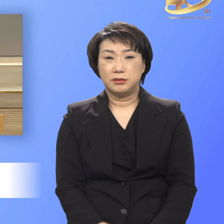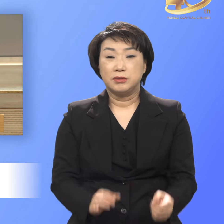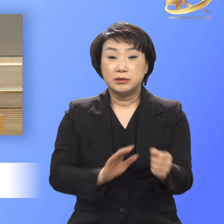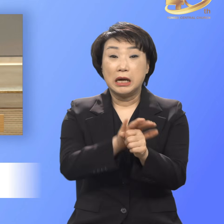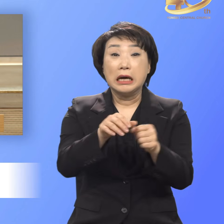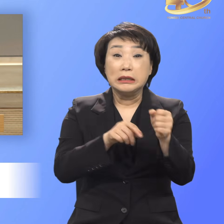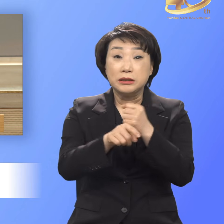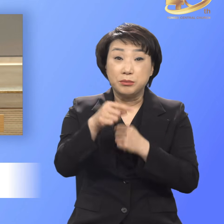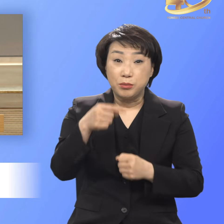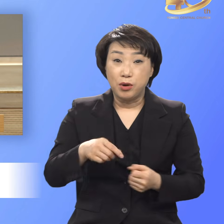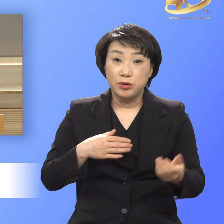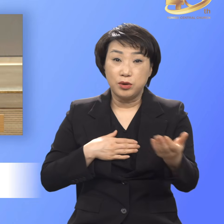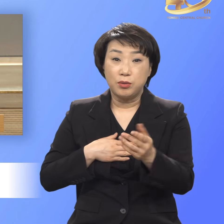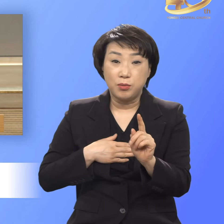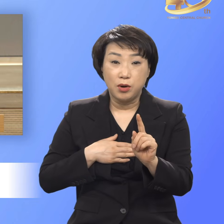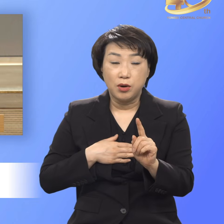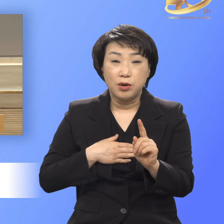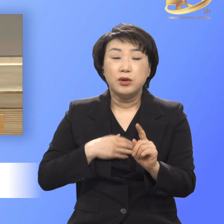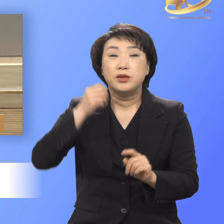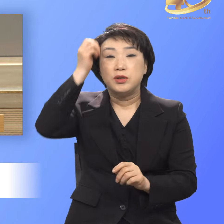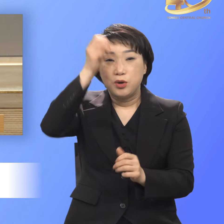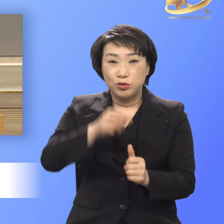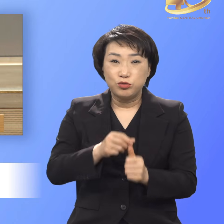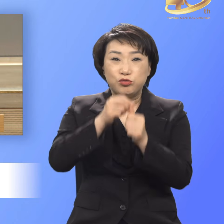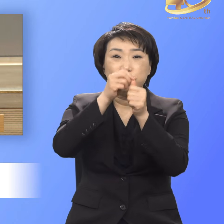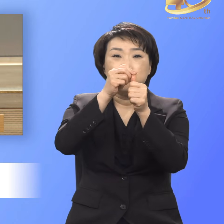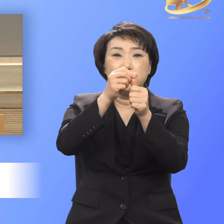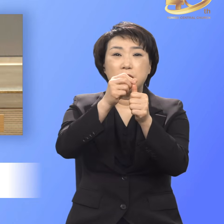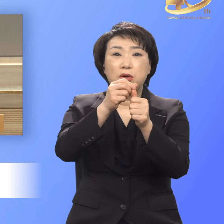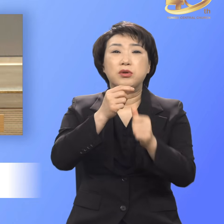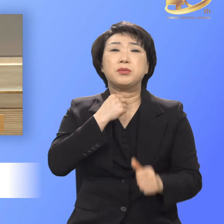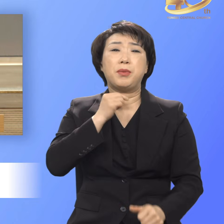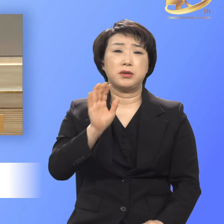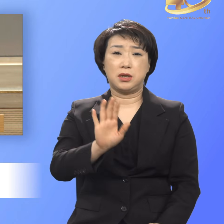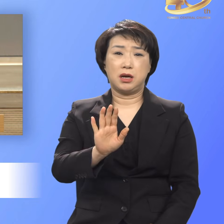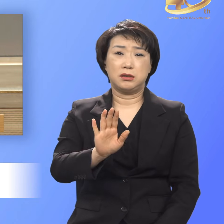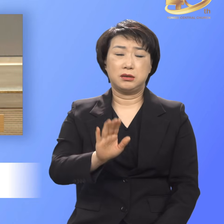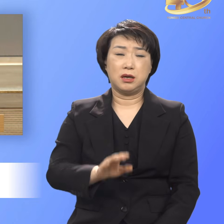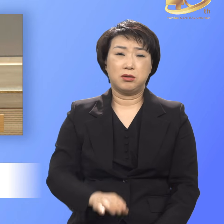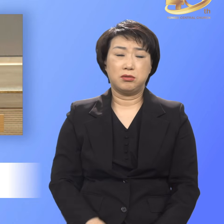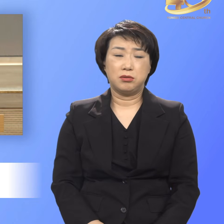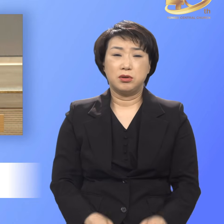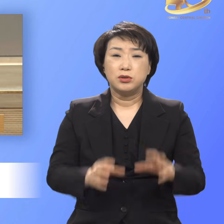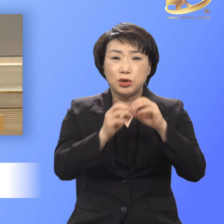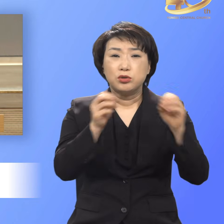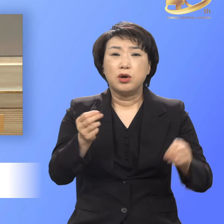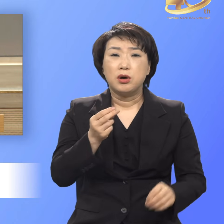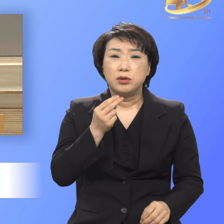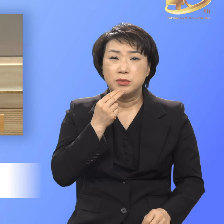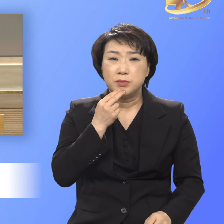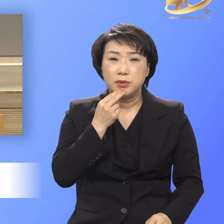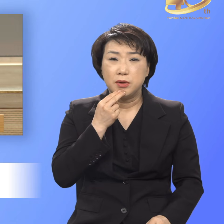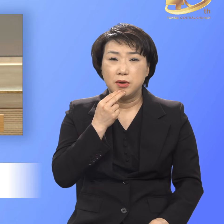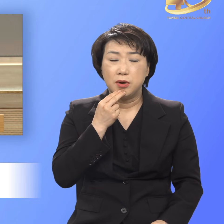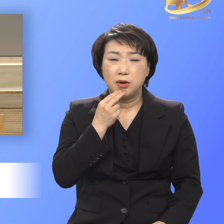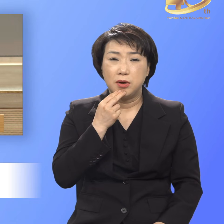사랑이 뭐냐? 영혼을 살려야 하지 않아. 전도하려 하지 않아.